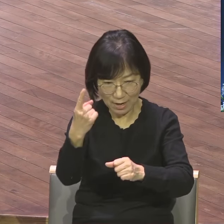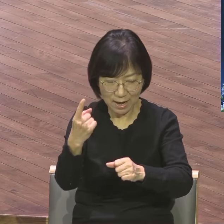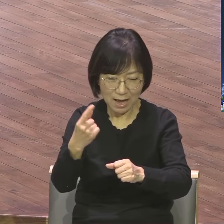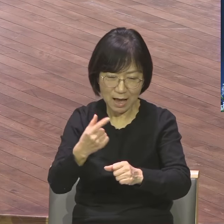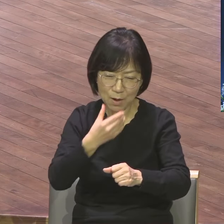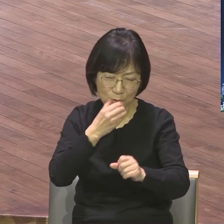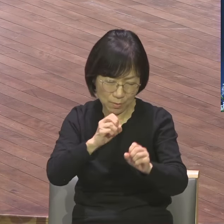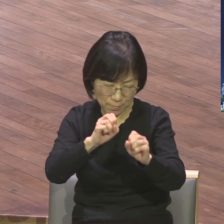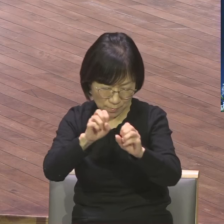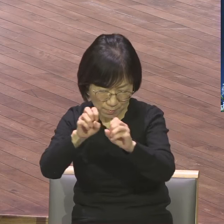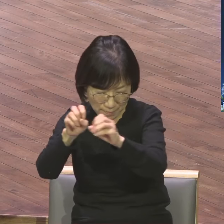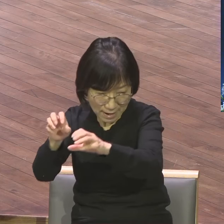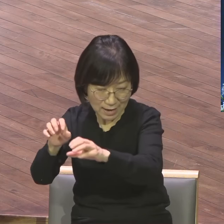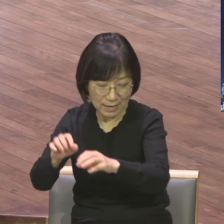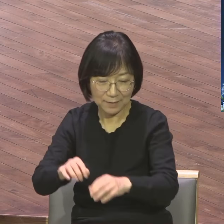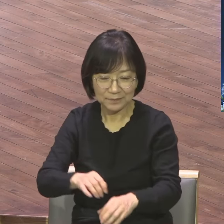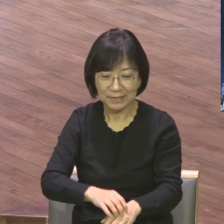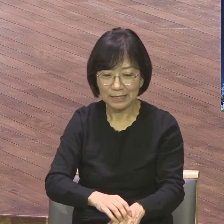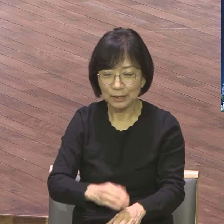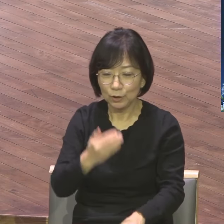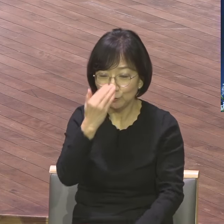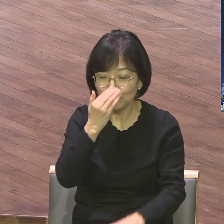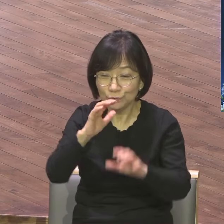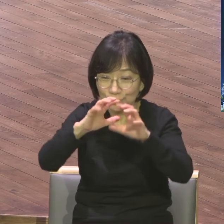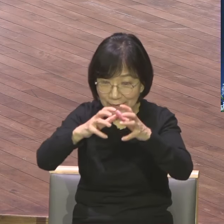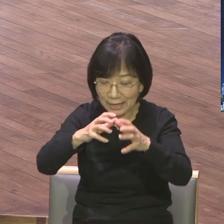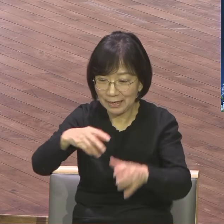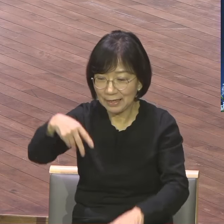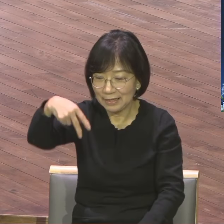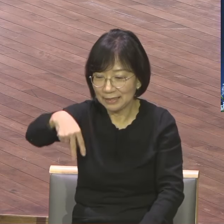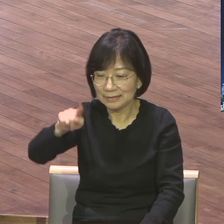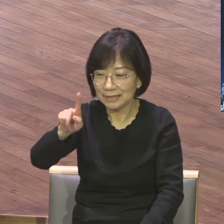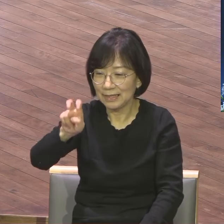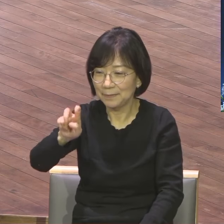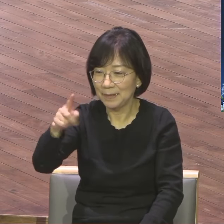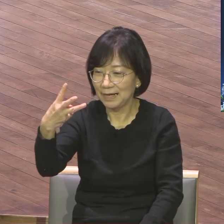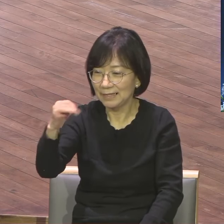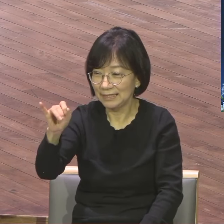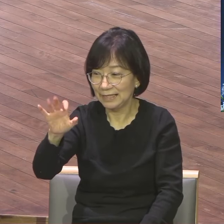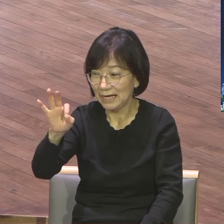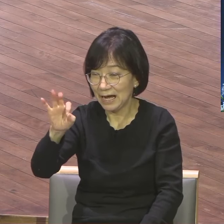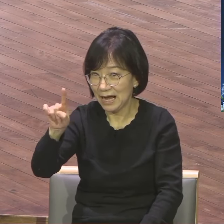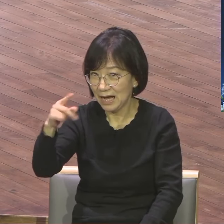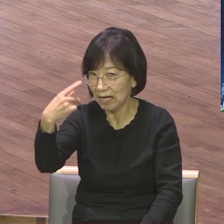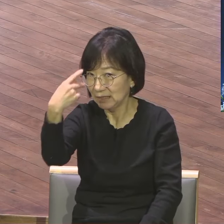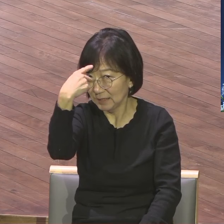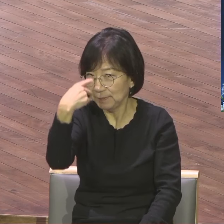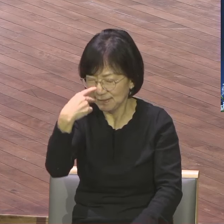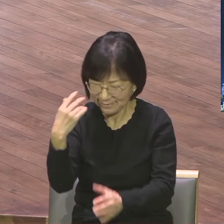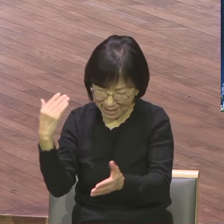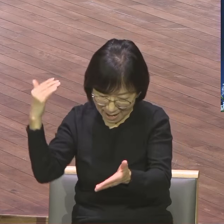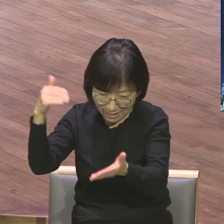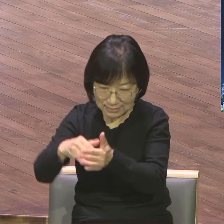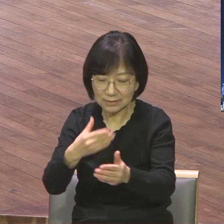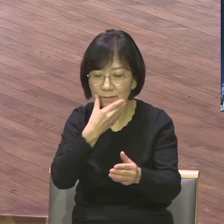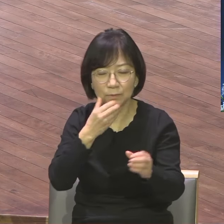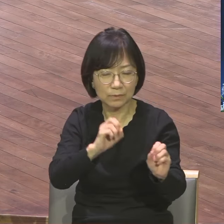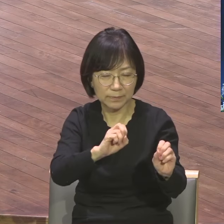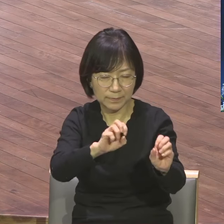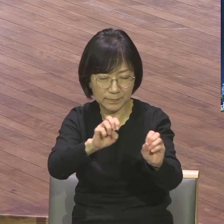한번 사마리아와 유다의 복음을 증거했습니다. 그곳에 교회가 세워진 거예요. 그 정도로